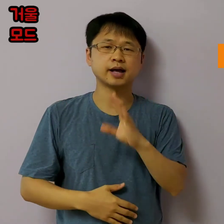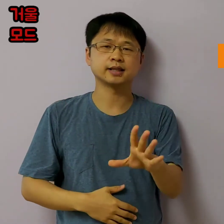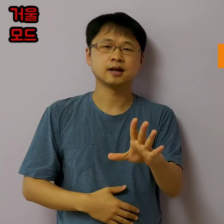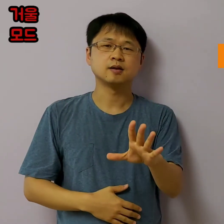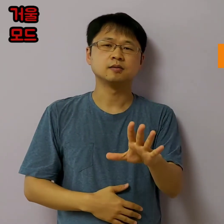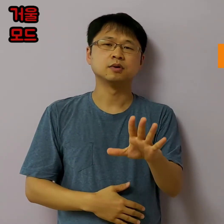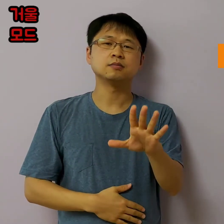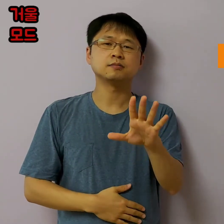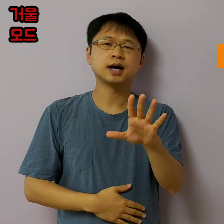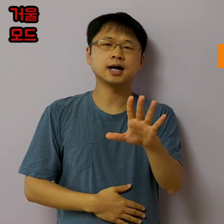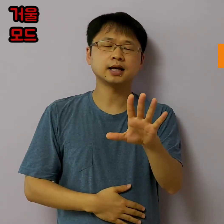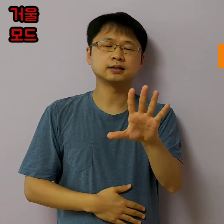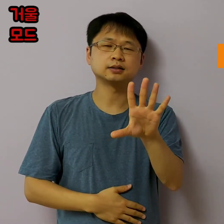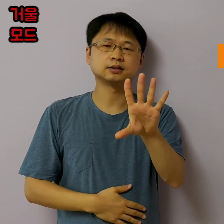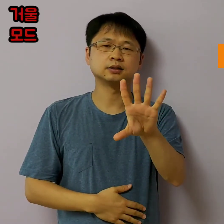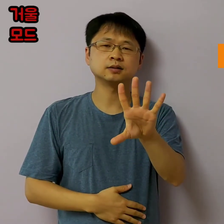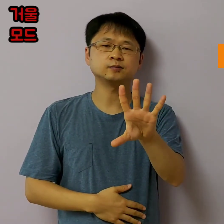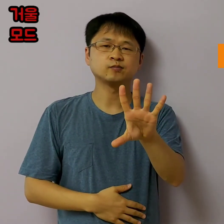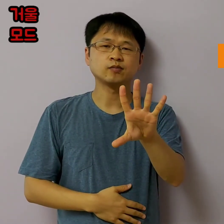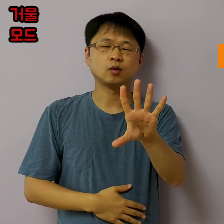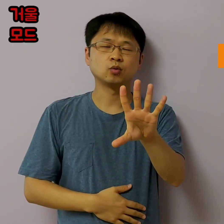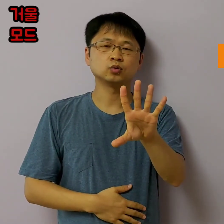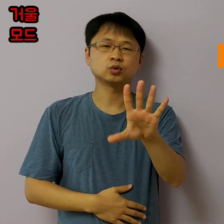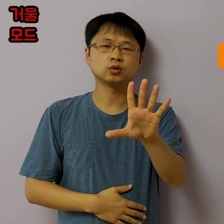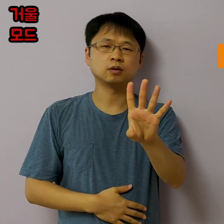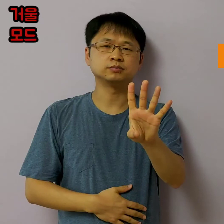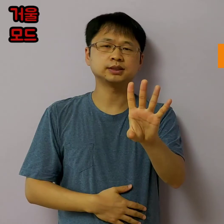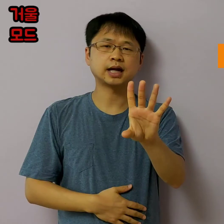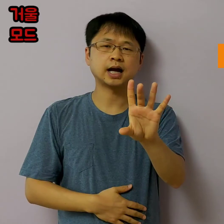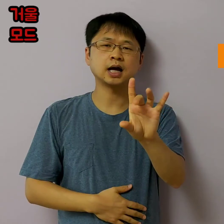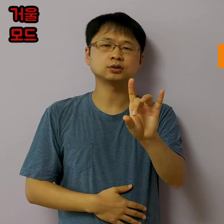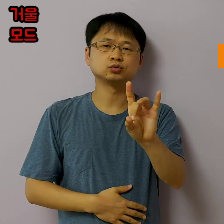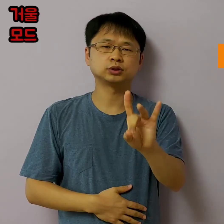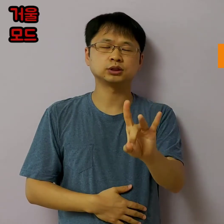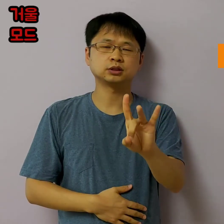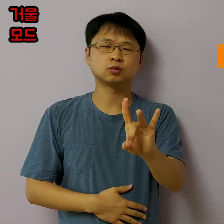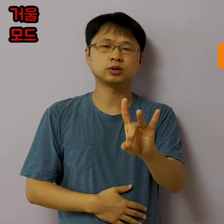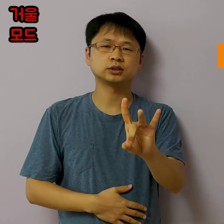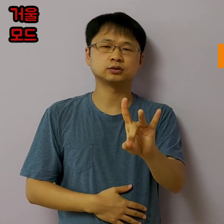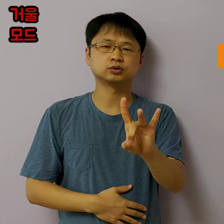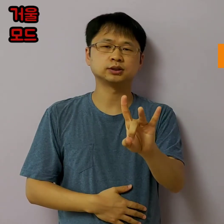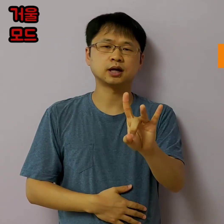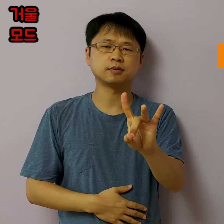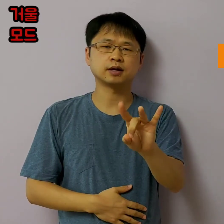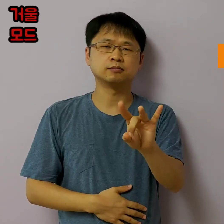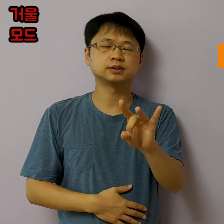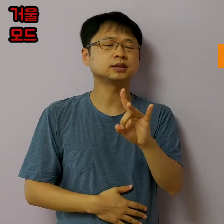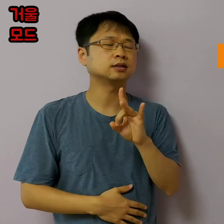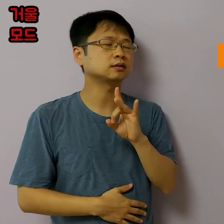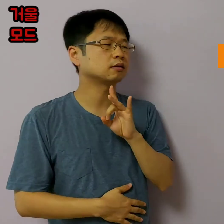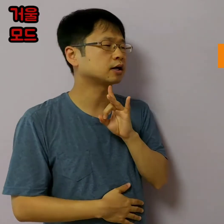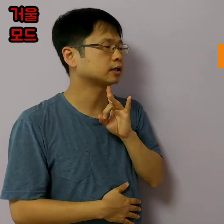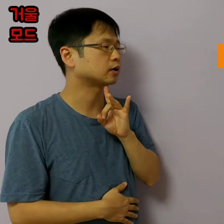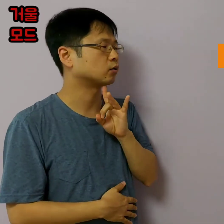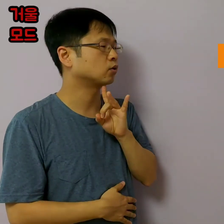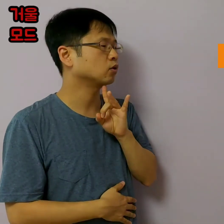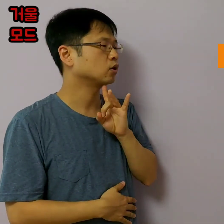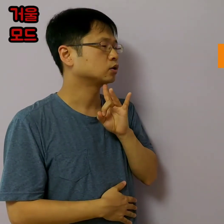고생만 뭐뭐만 하는 것은 오른손 엄지랑 중지를 고리 지어 주신 다음에 검지를 턱 아래 대고